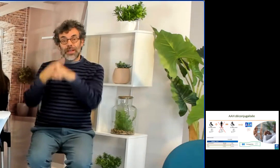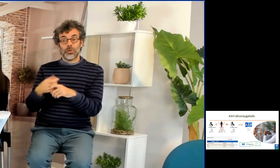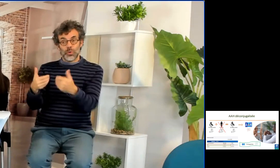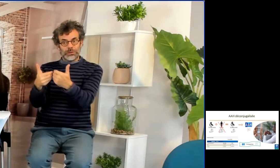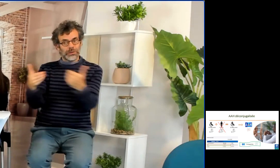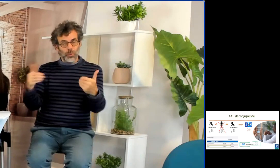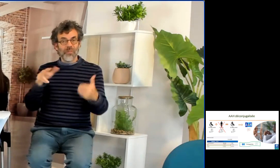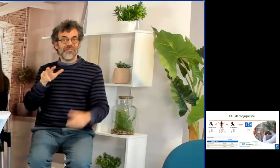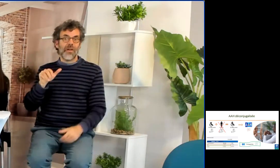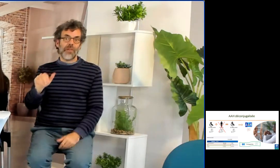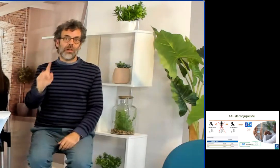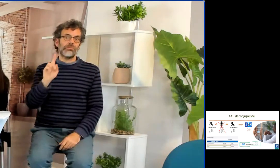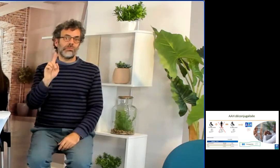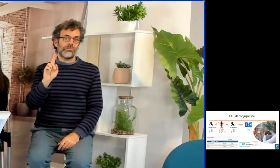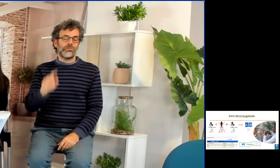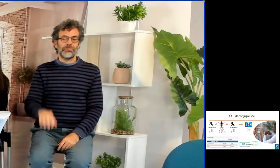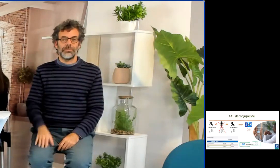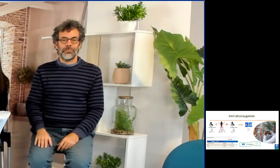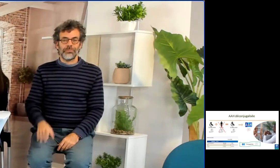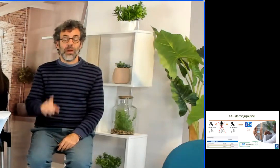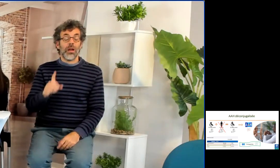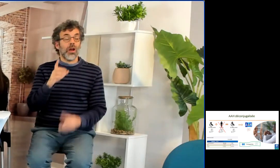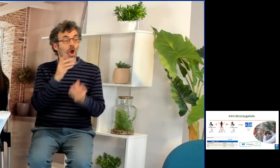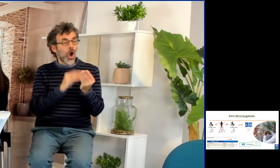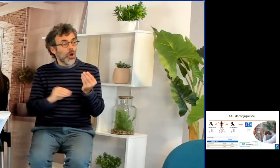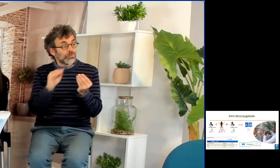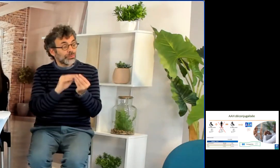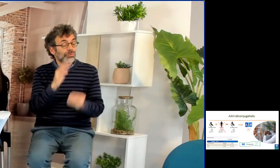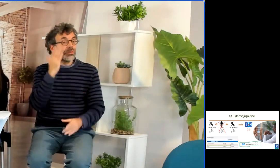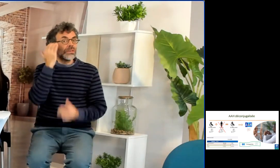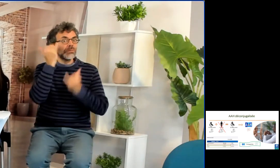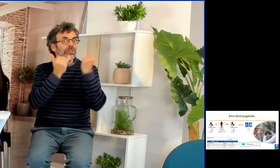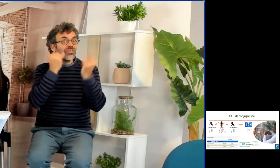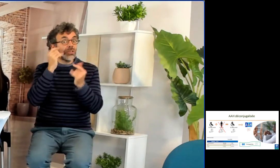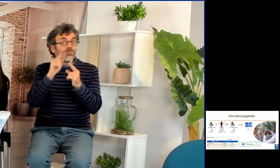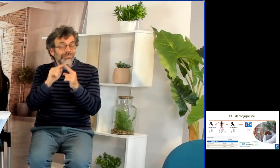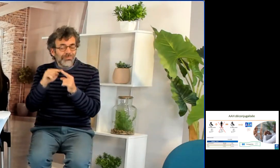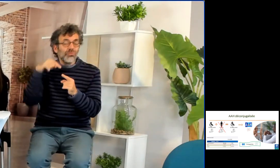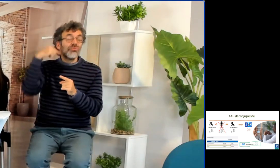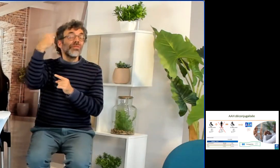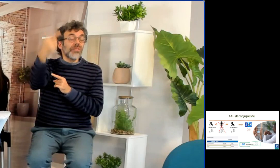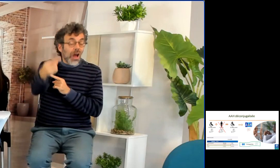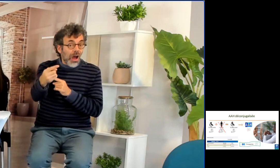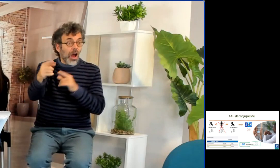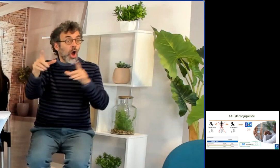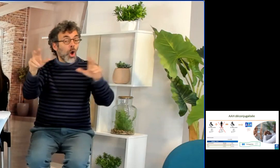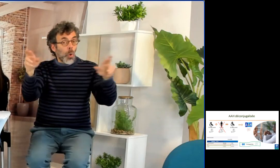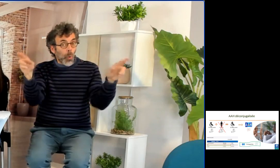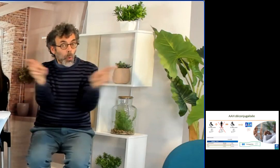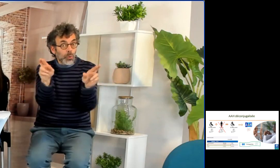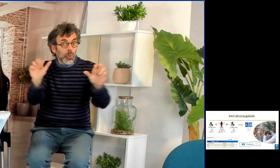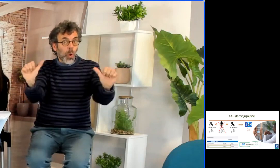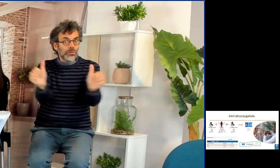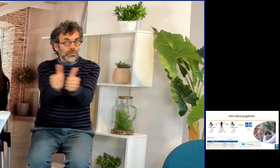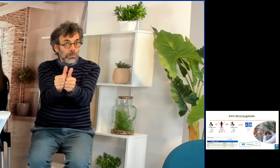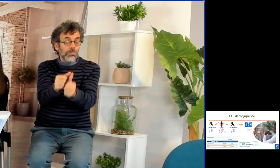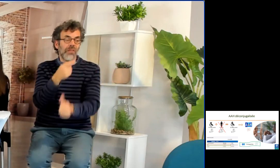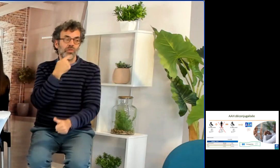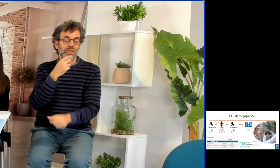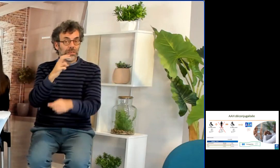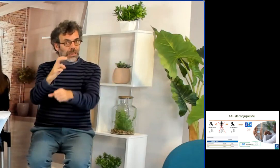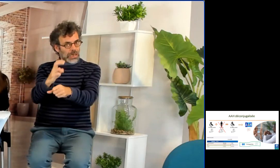également à Maréva que si à l'avenir elle était à nouveau en couple avec monsieur, le calcul resterait en mode